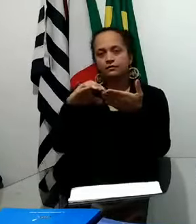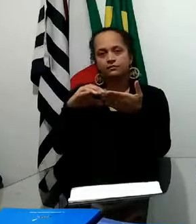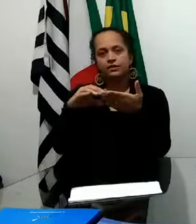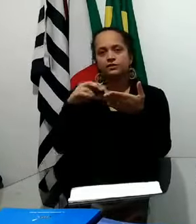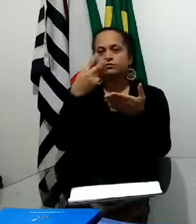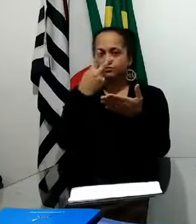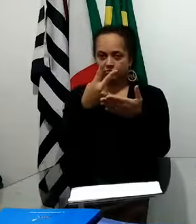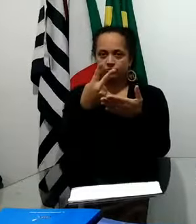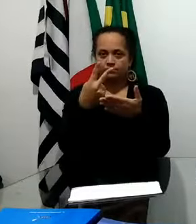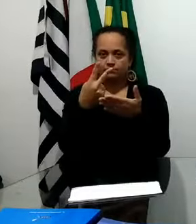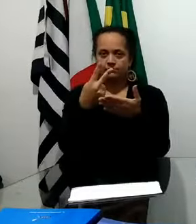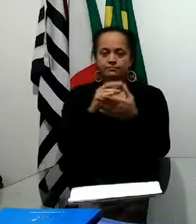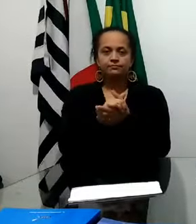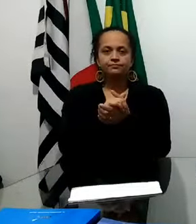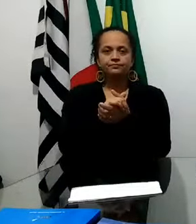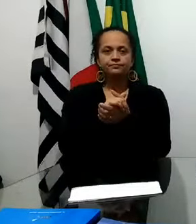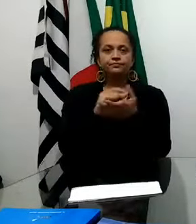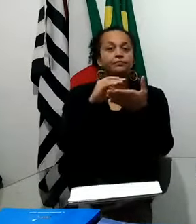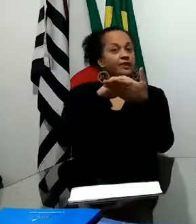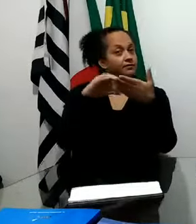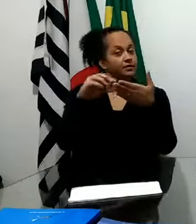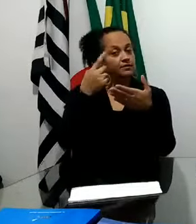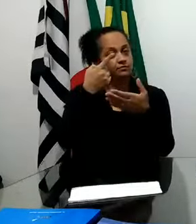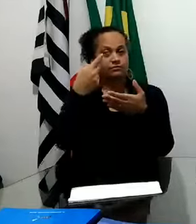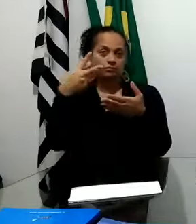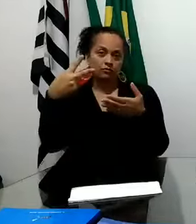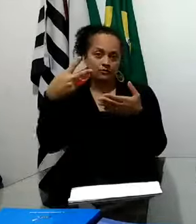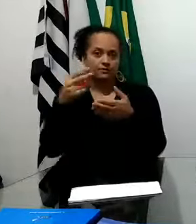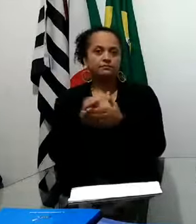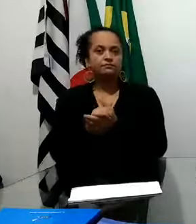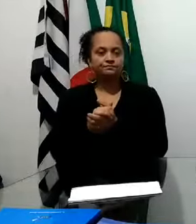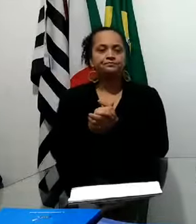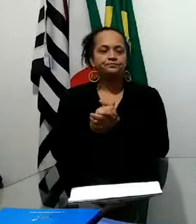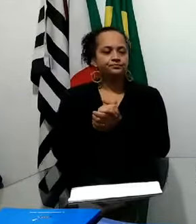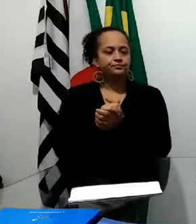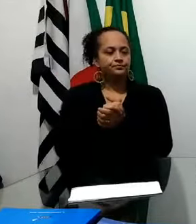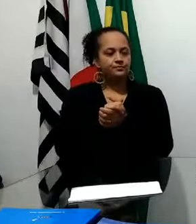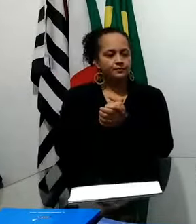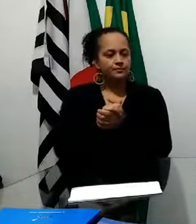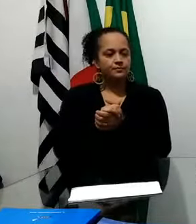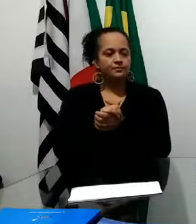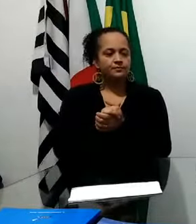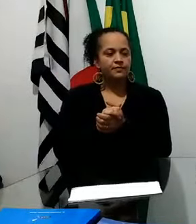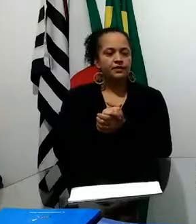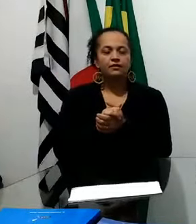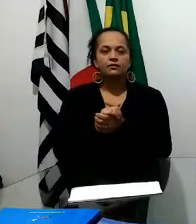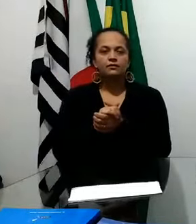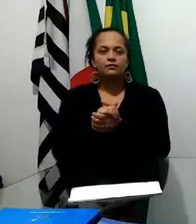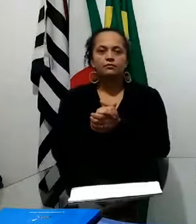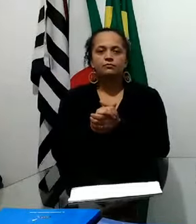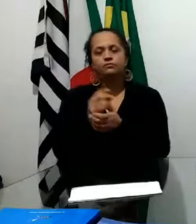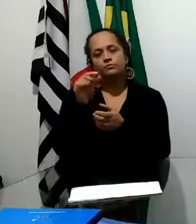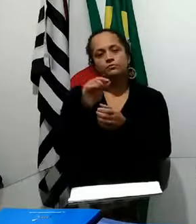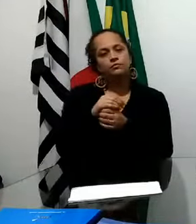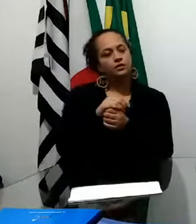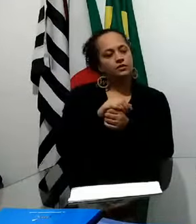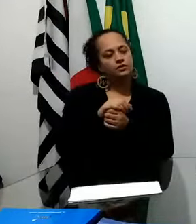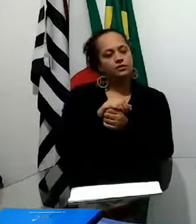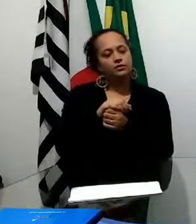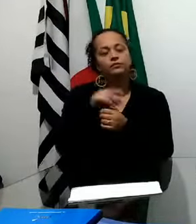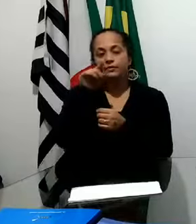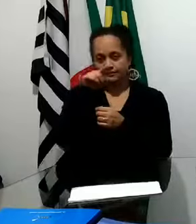capítulo 2, versículo 12. Vou ler esses versículos um pouco fora do contexto, né? Mas é só